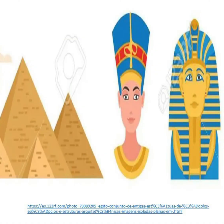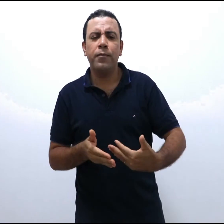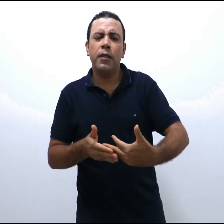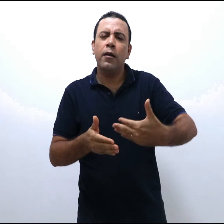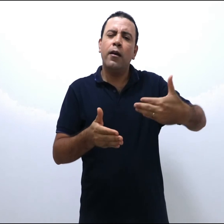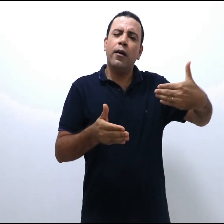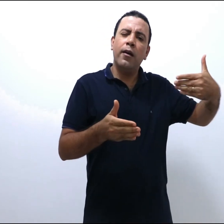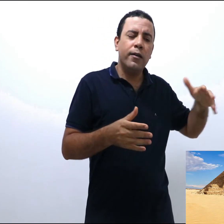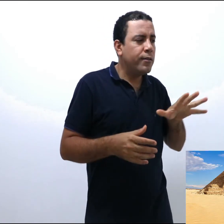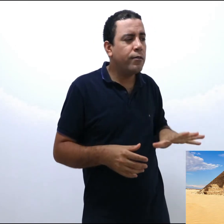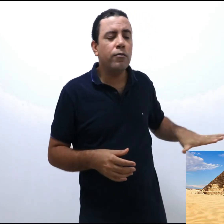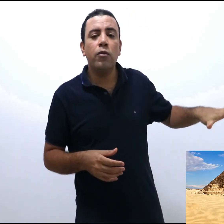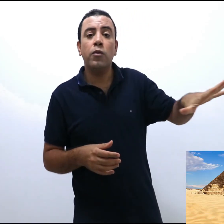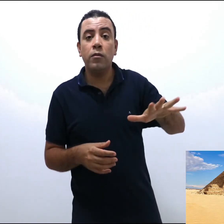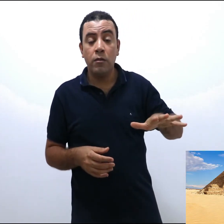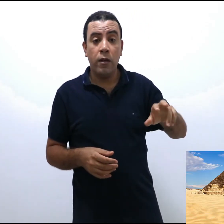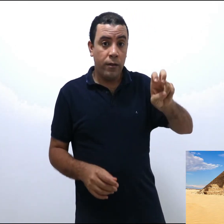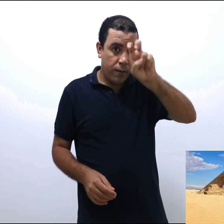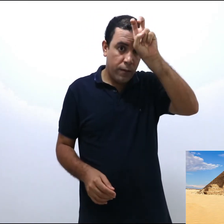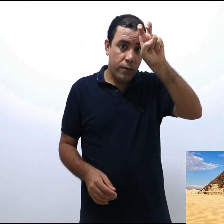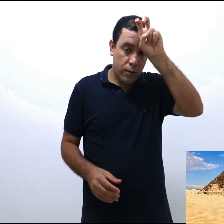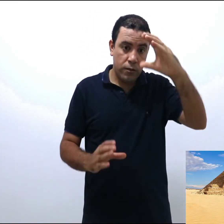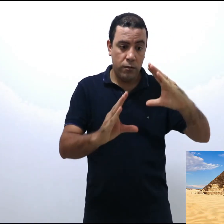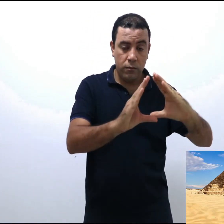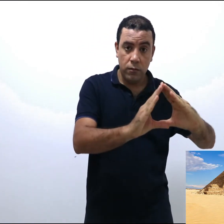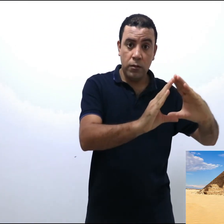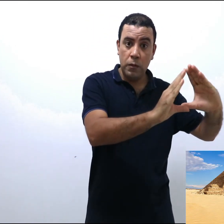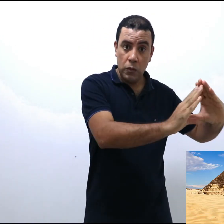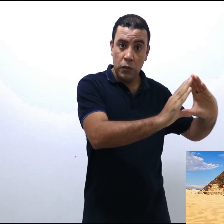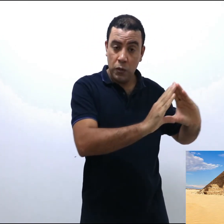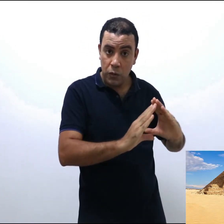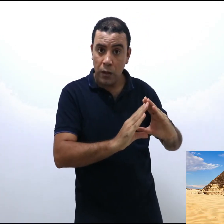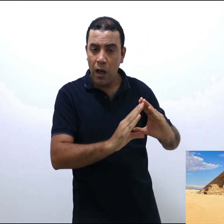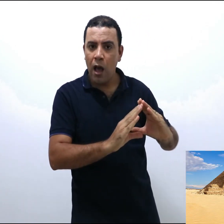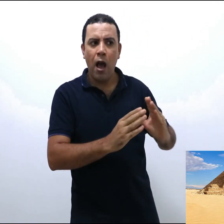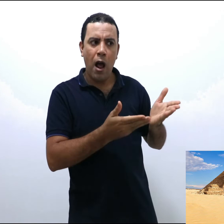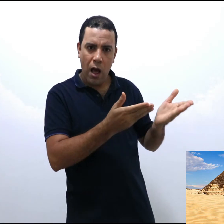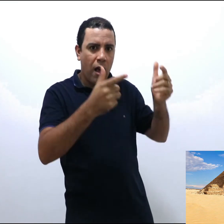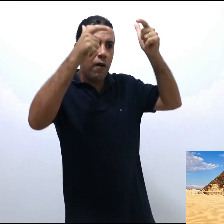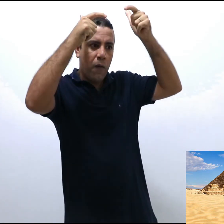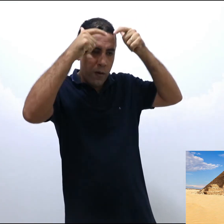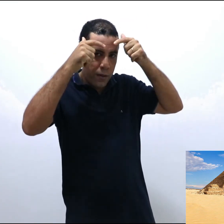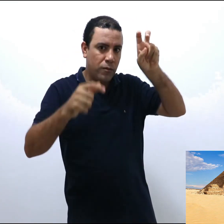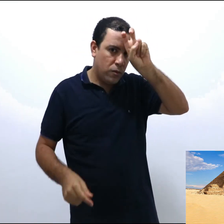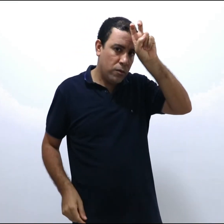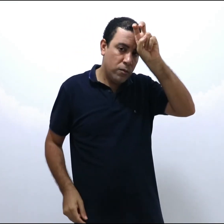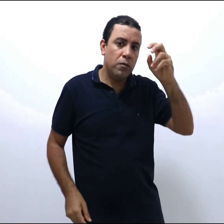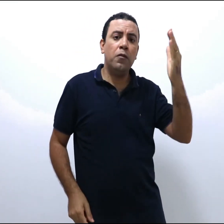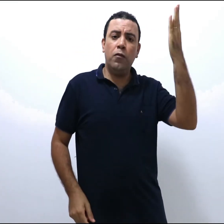antes deles, a região era governada pelo Egito, das pirâmides. Então, o Egito